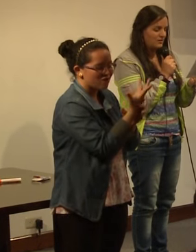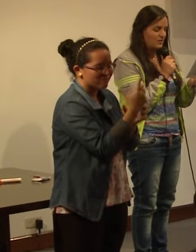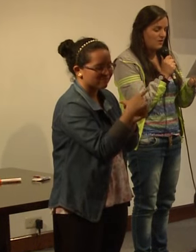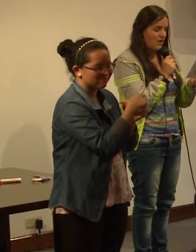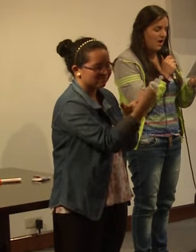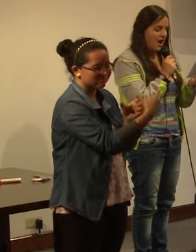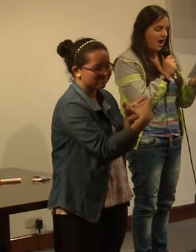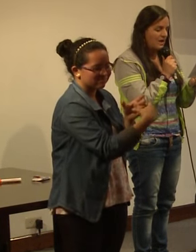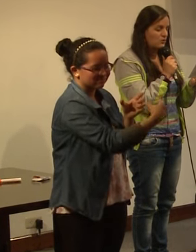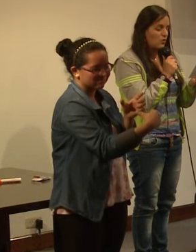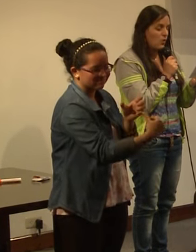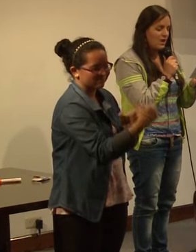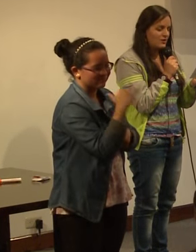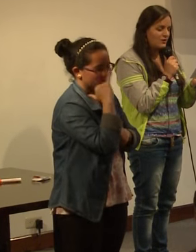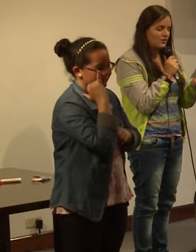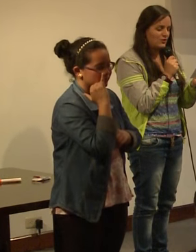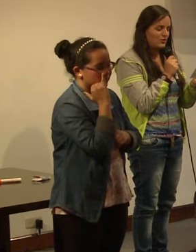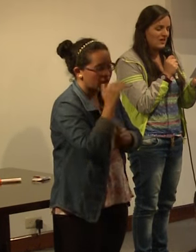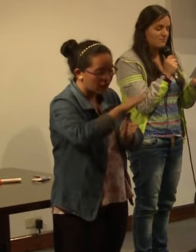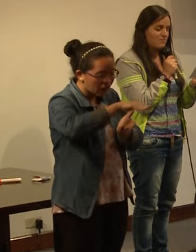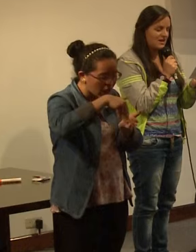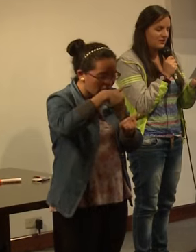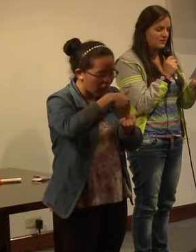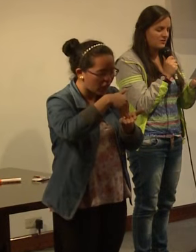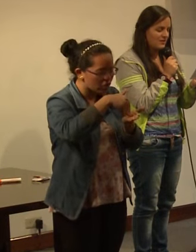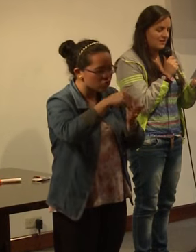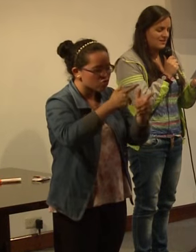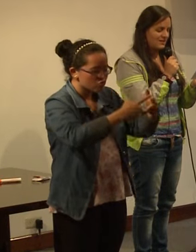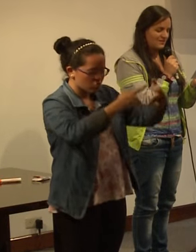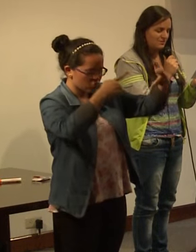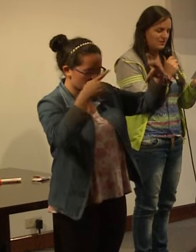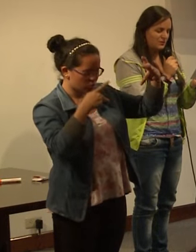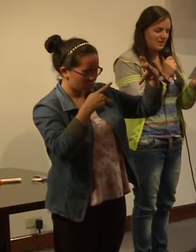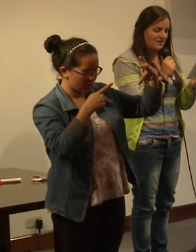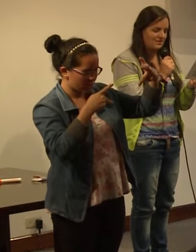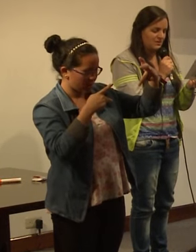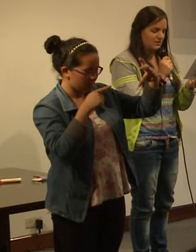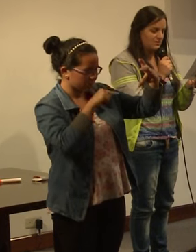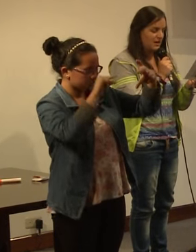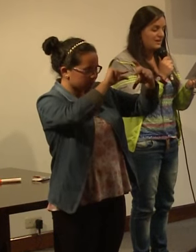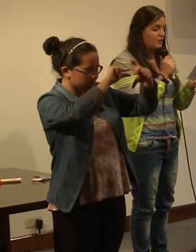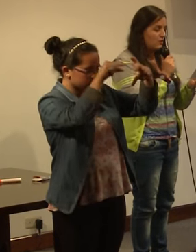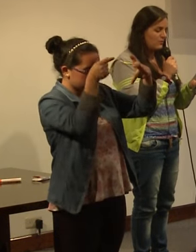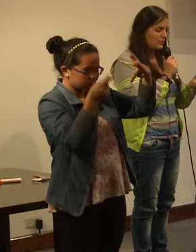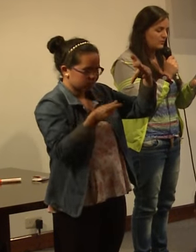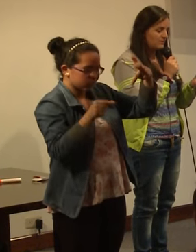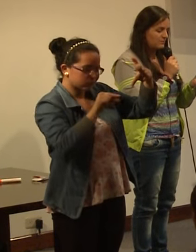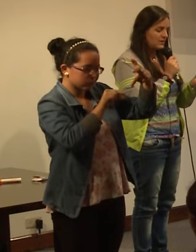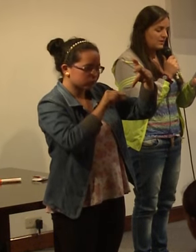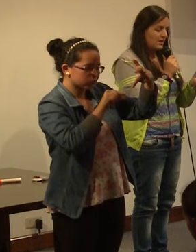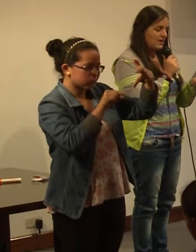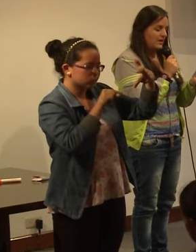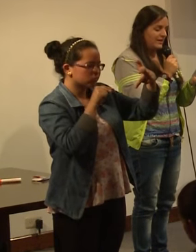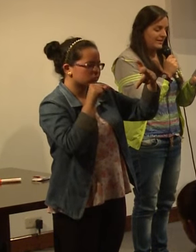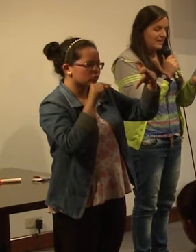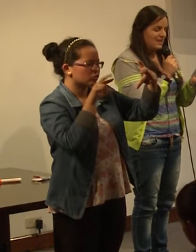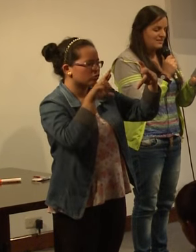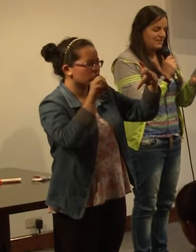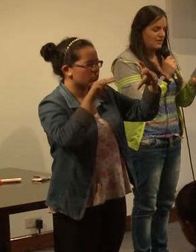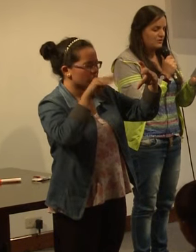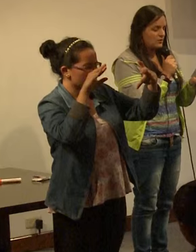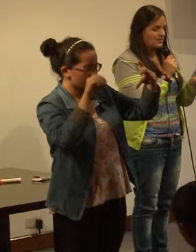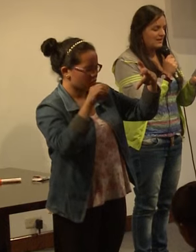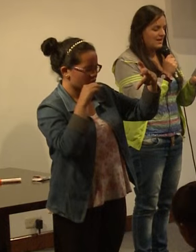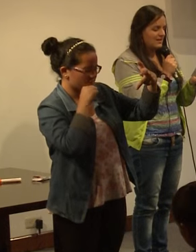su centro hay un cuadro donde el marco de esta pintura está pintado en rombos y